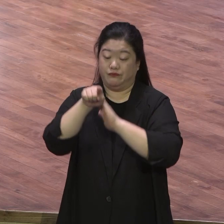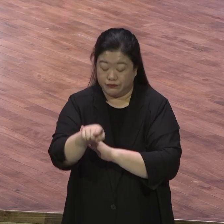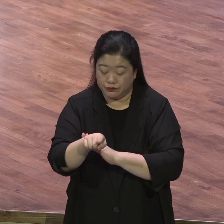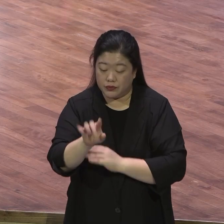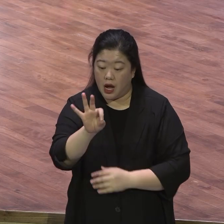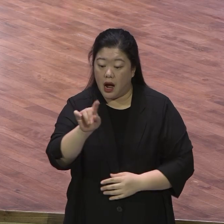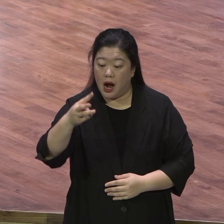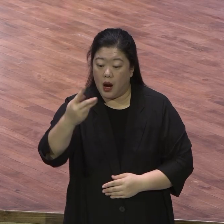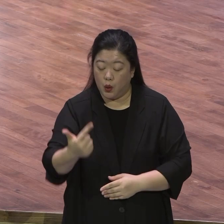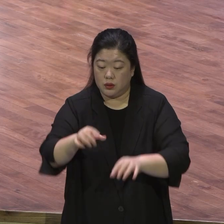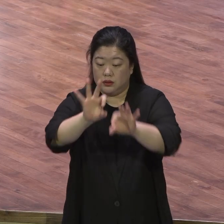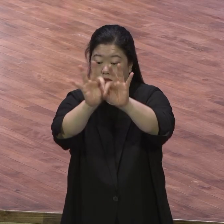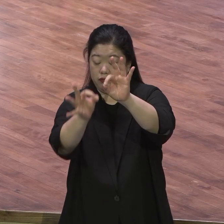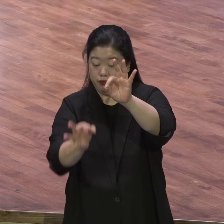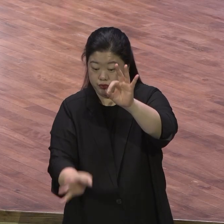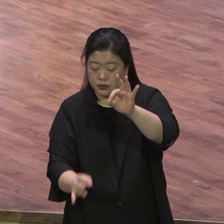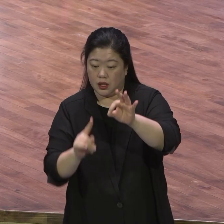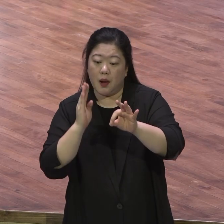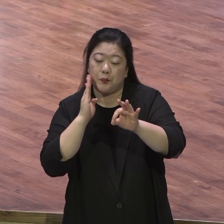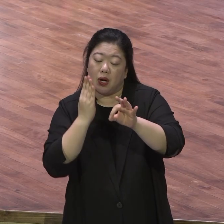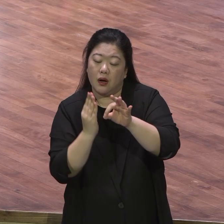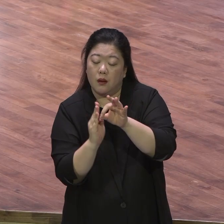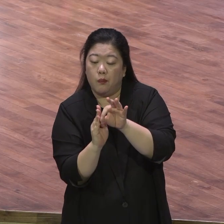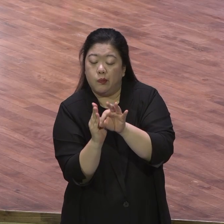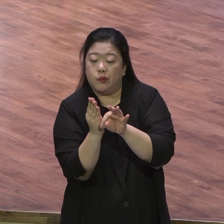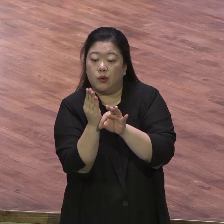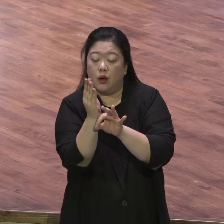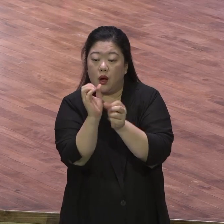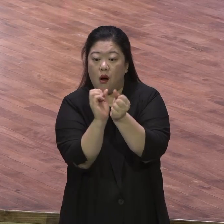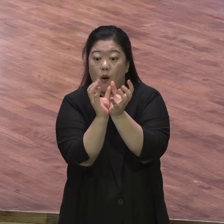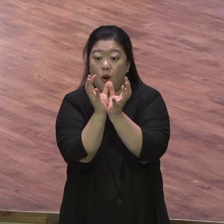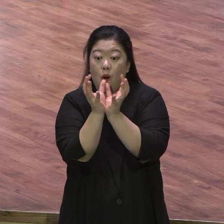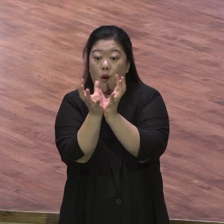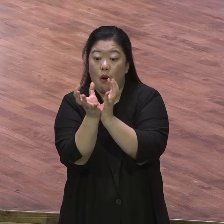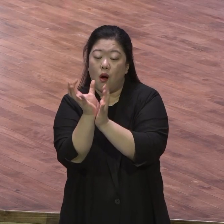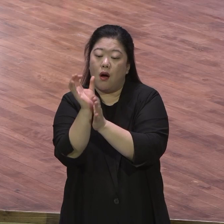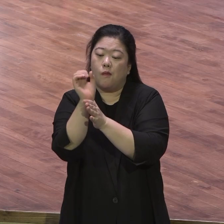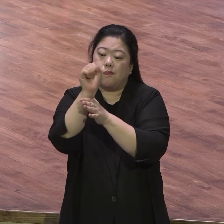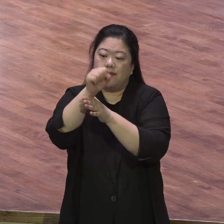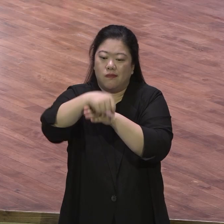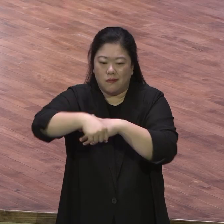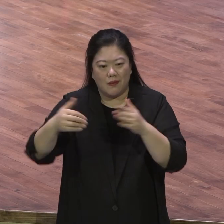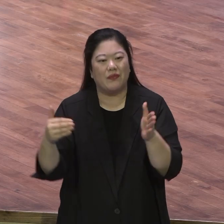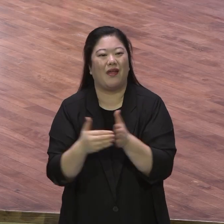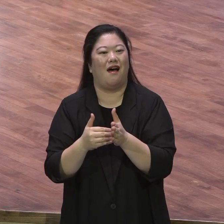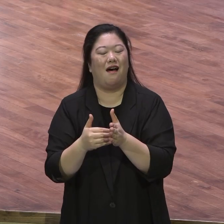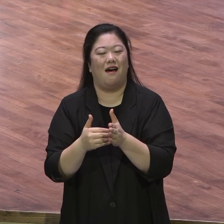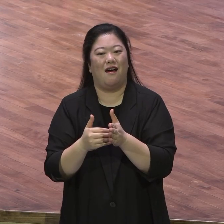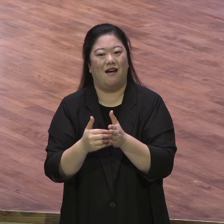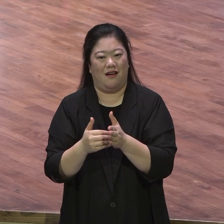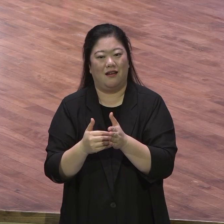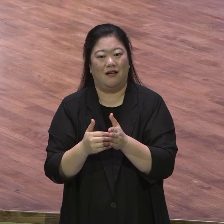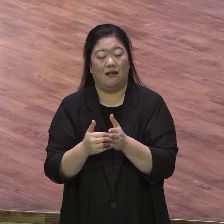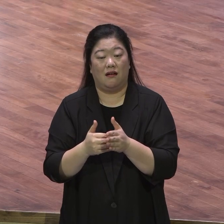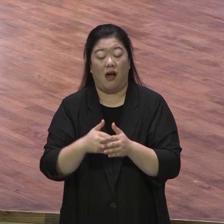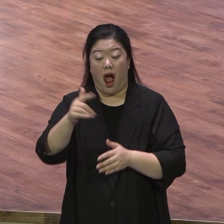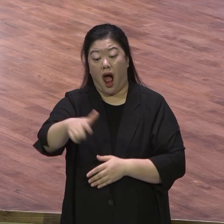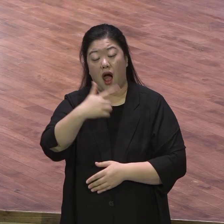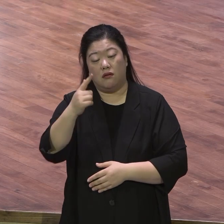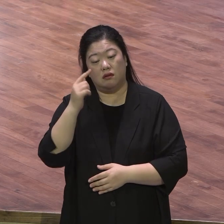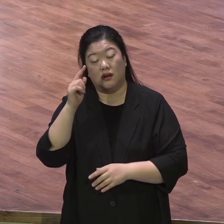낸 아론의 지팡이에 우미도 순이 나고 꽃이 피어서 살구 열매가 일렸더라 하룻밤 사이에